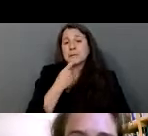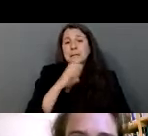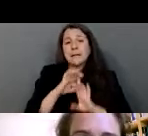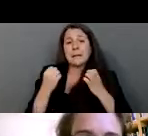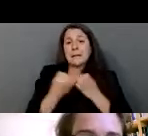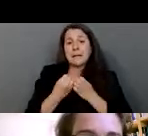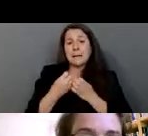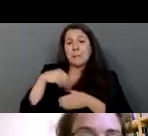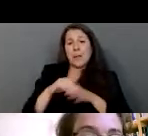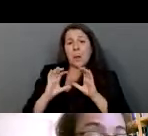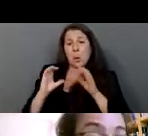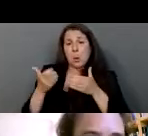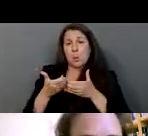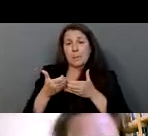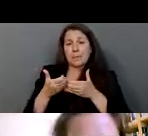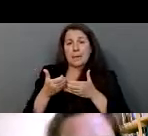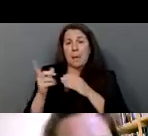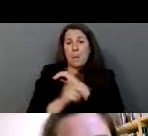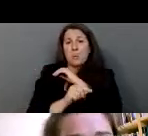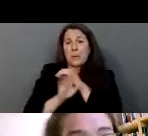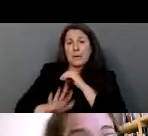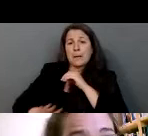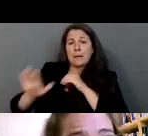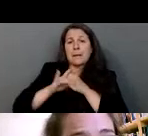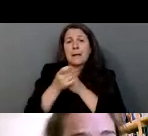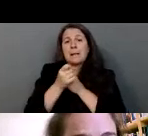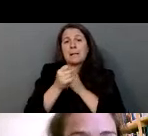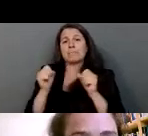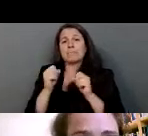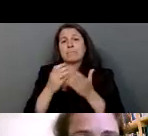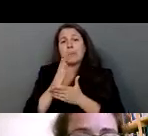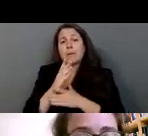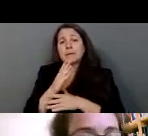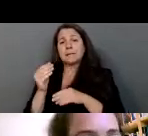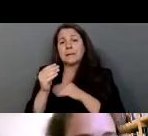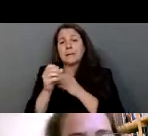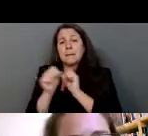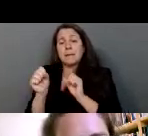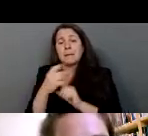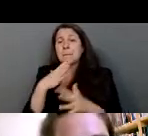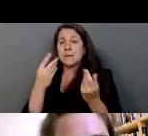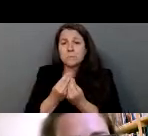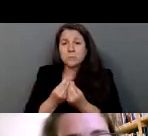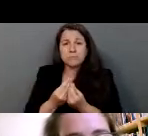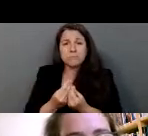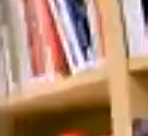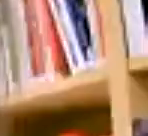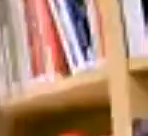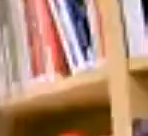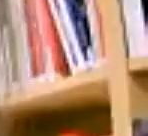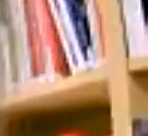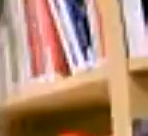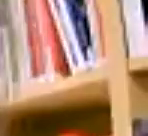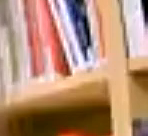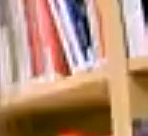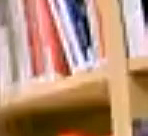des droits et libertés qui fait un travail extraordinaire. Merci à vous, cher public, d'avoir été présent à ce lancement.